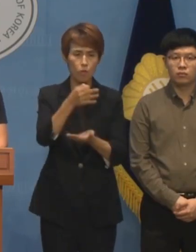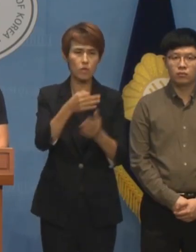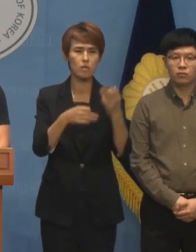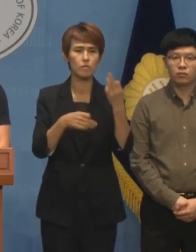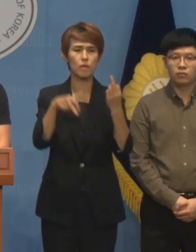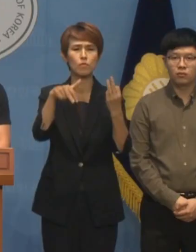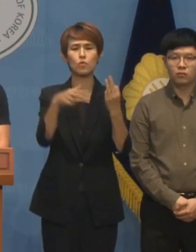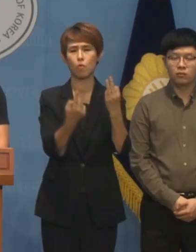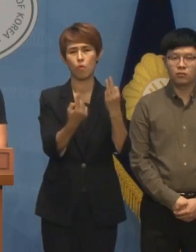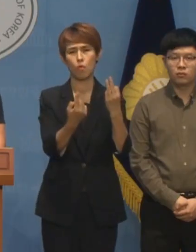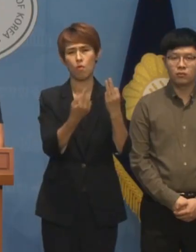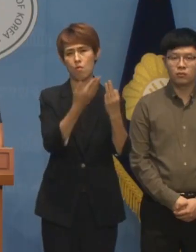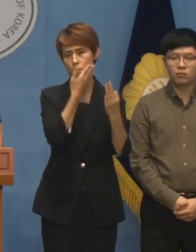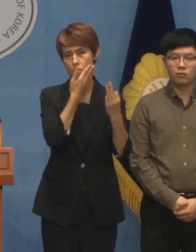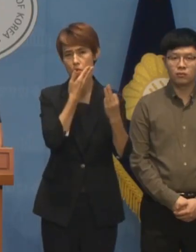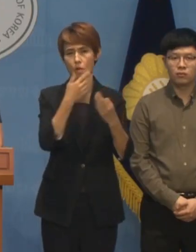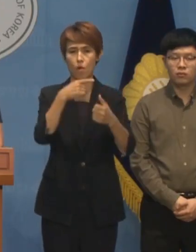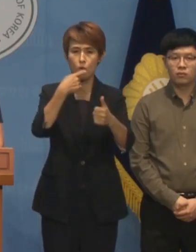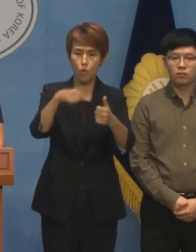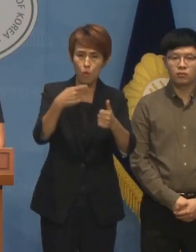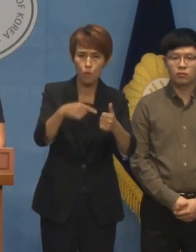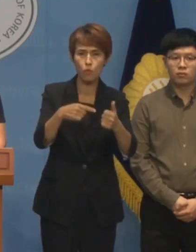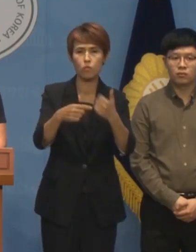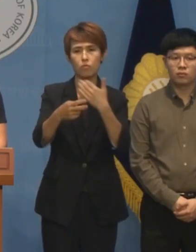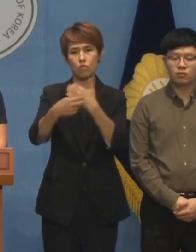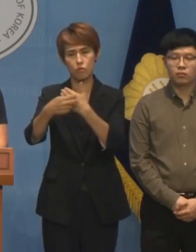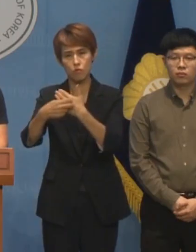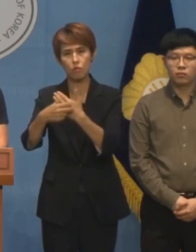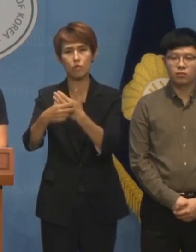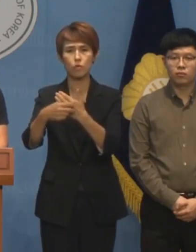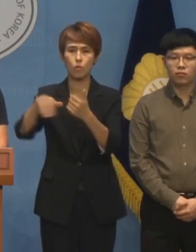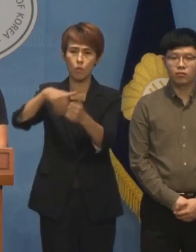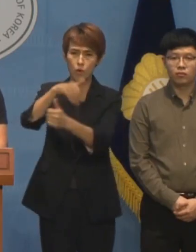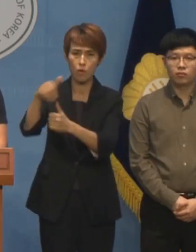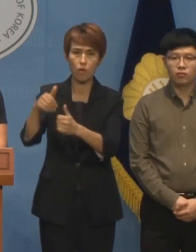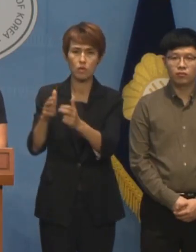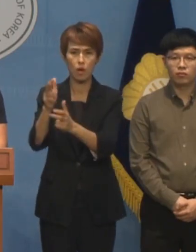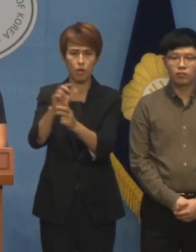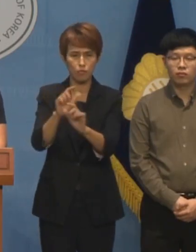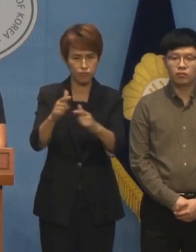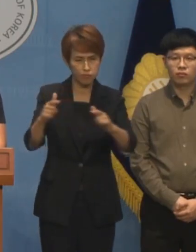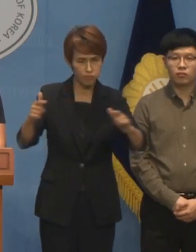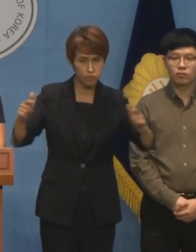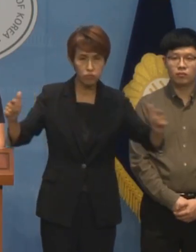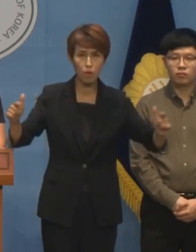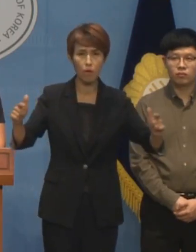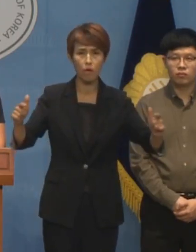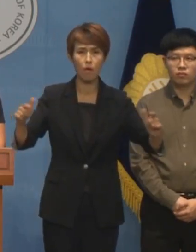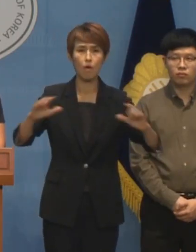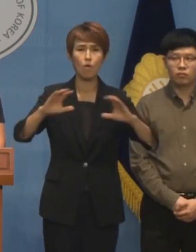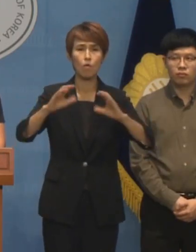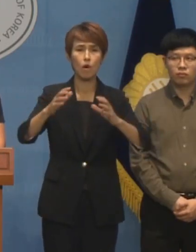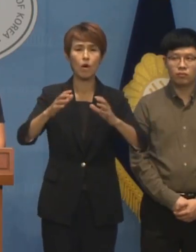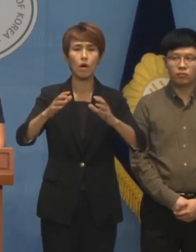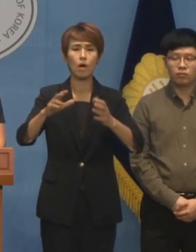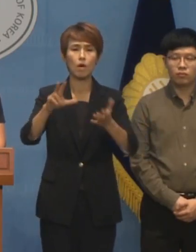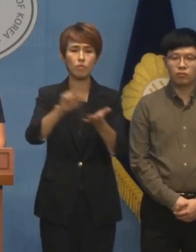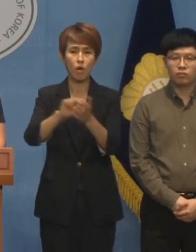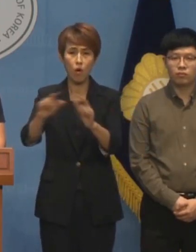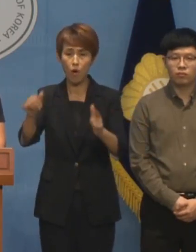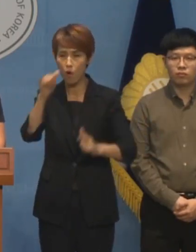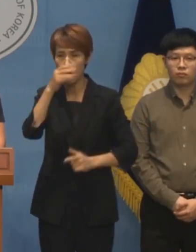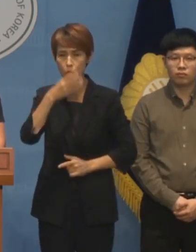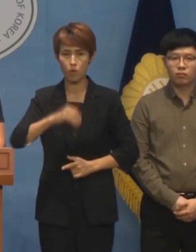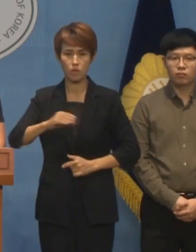13조입니다. 교육, 의료, 환경, 산업, 주거, 저출산, 문화 등 당면한 국가적 과제뿐 아니라